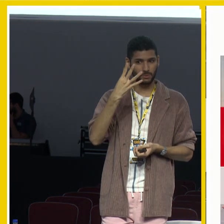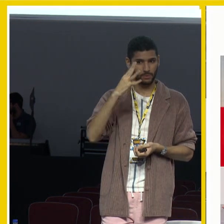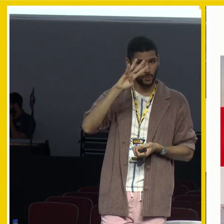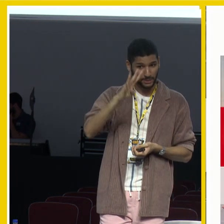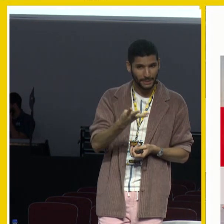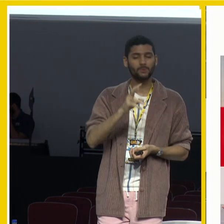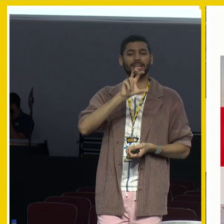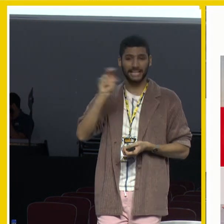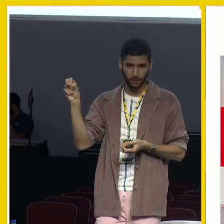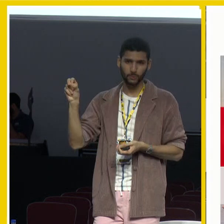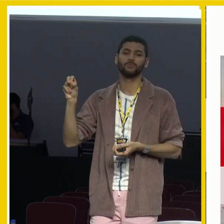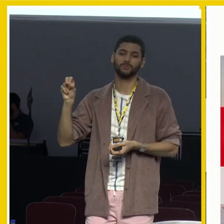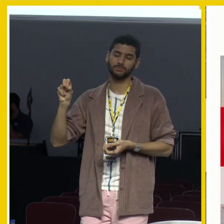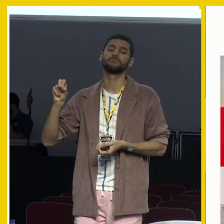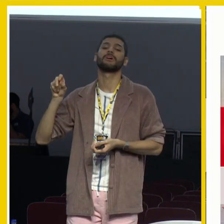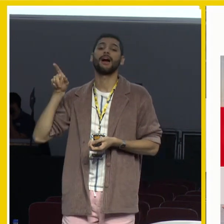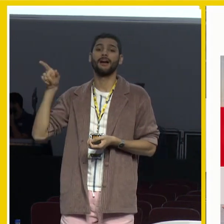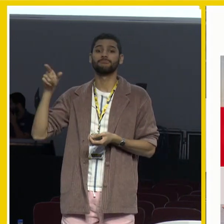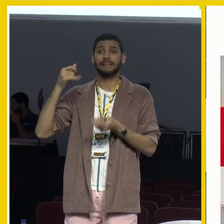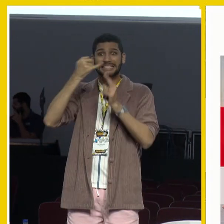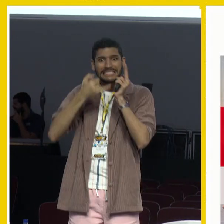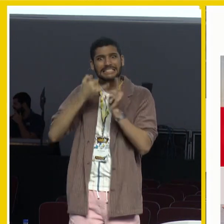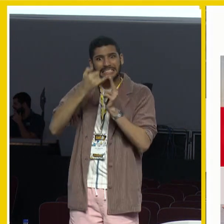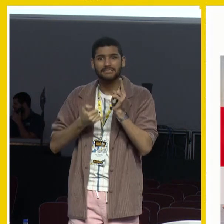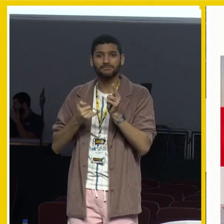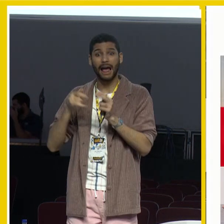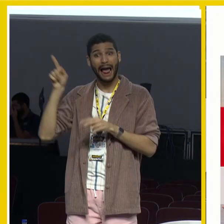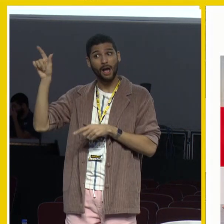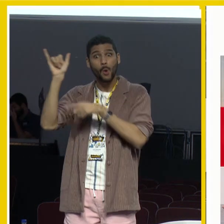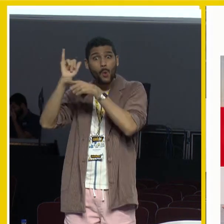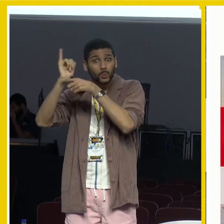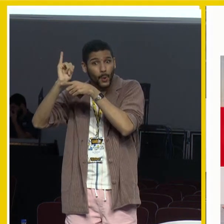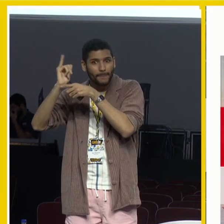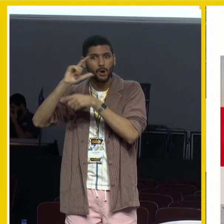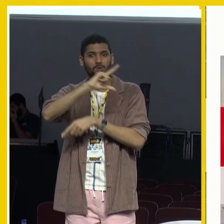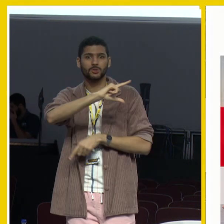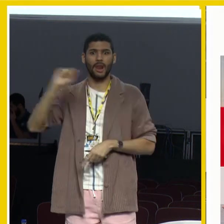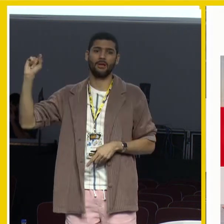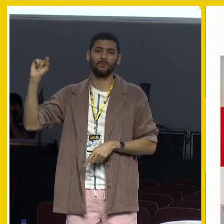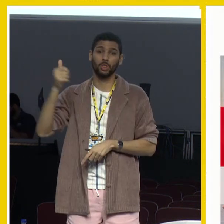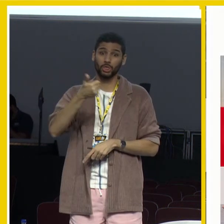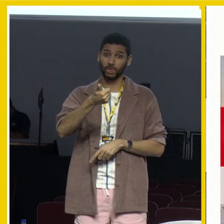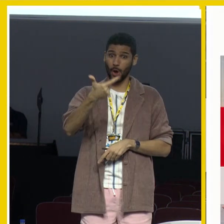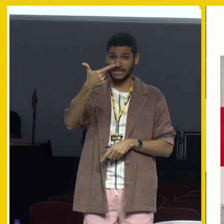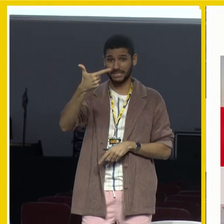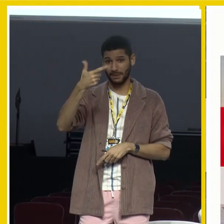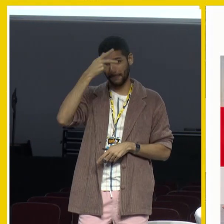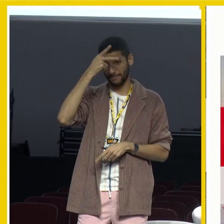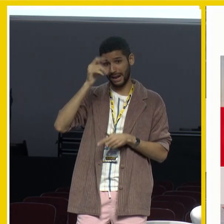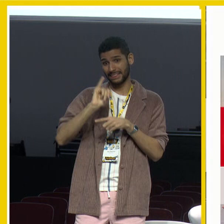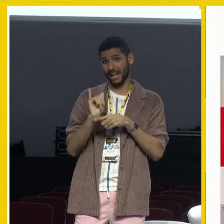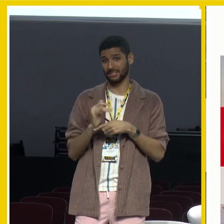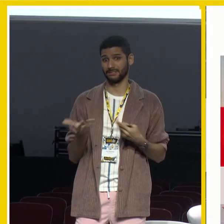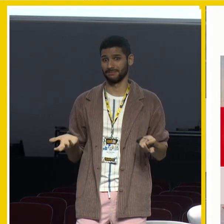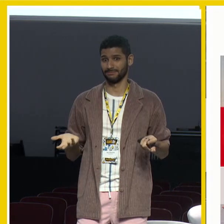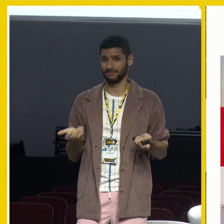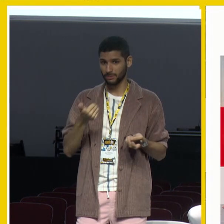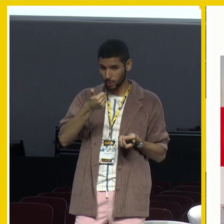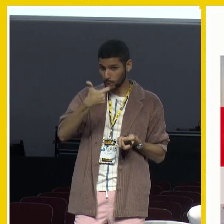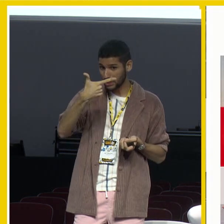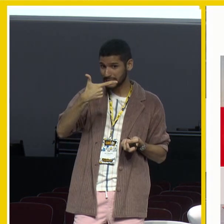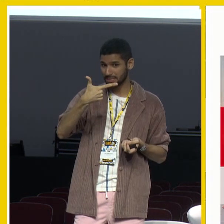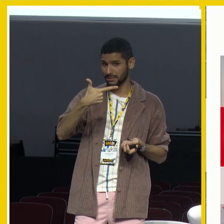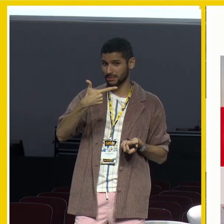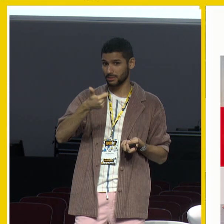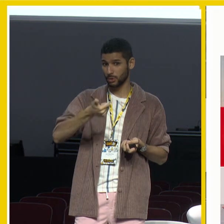inscrições nesse evento teve muitas inscrições e aí o youtube e escolheu 12